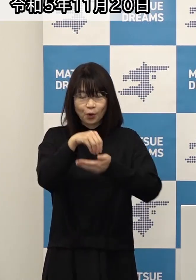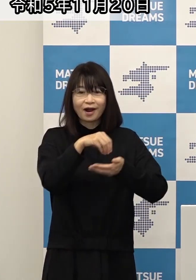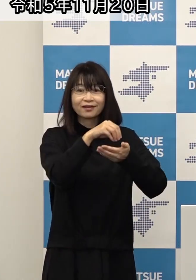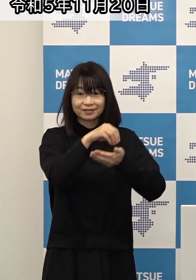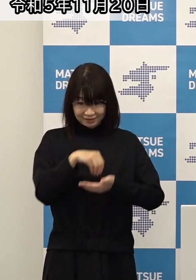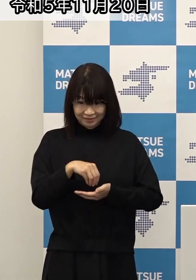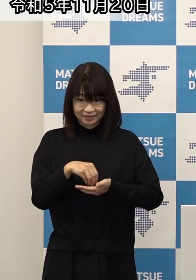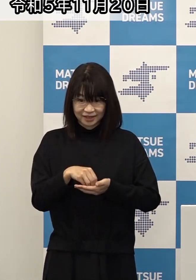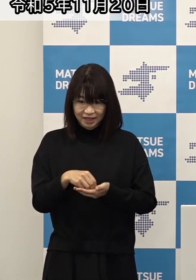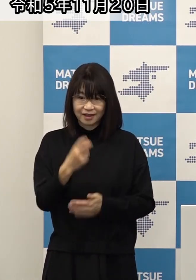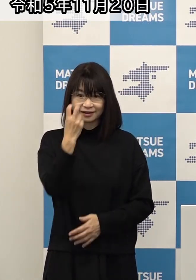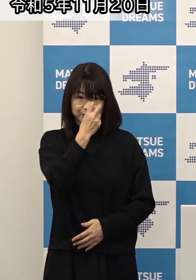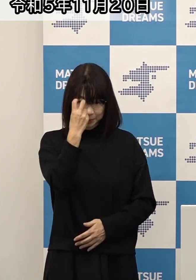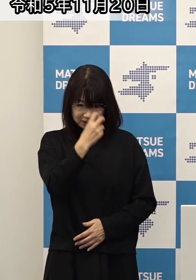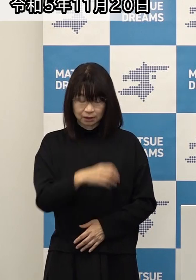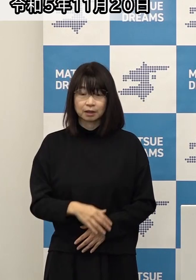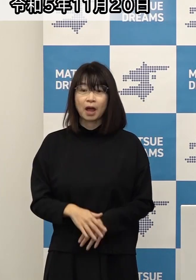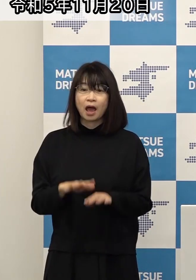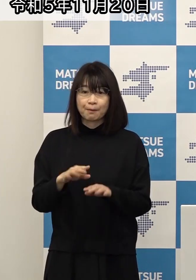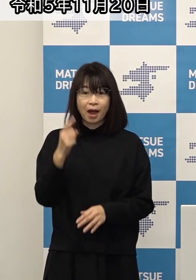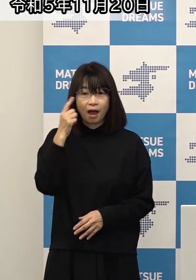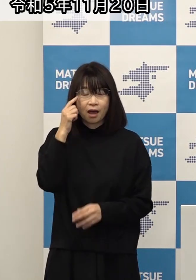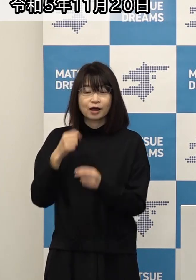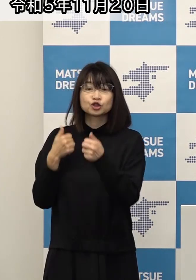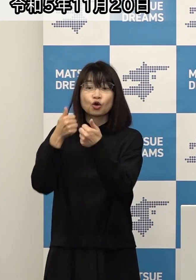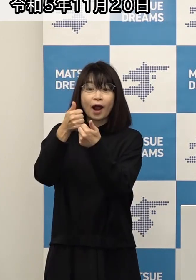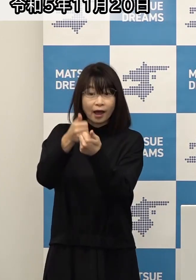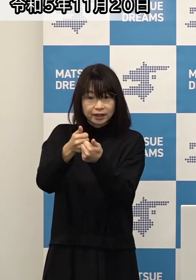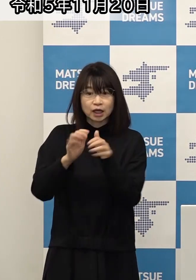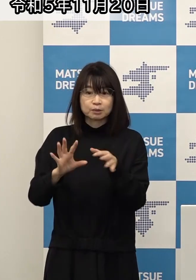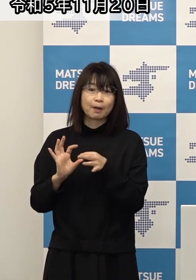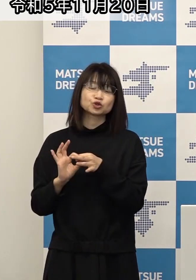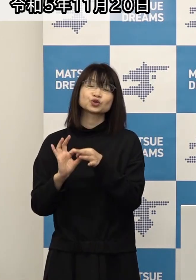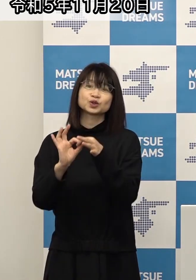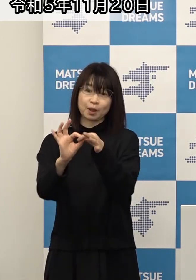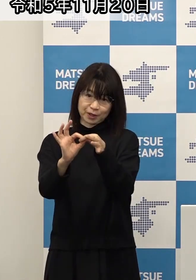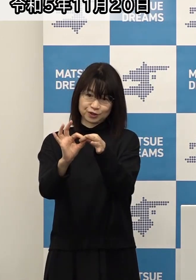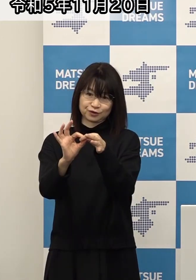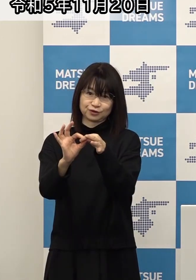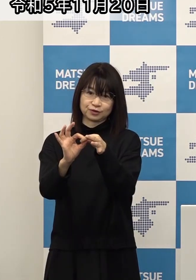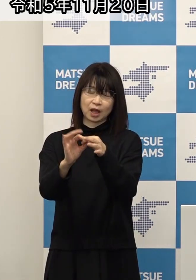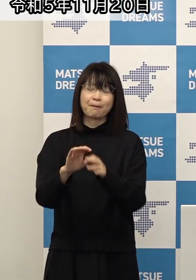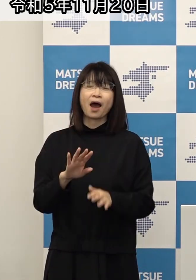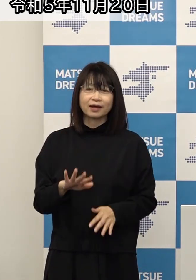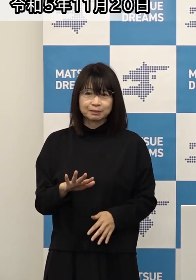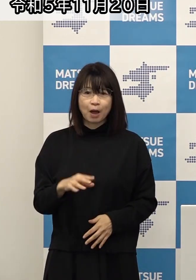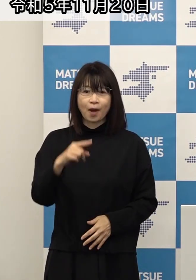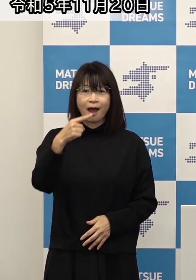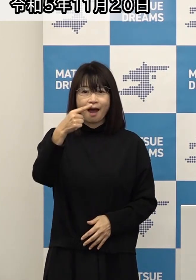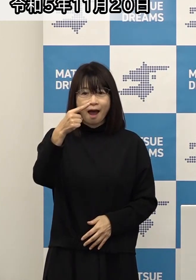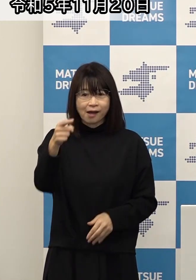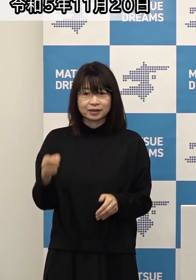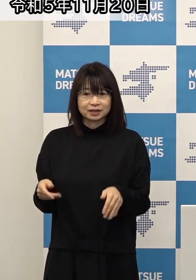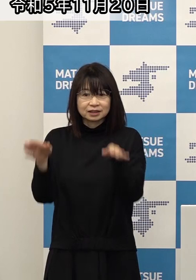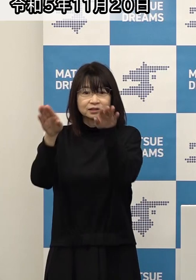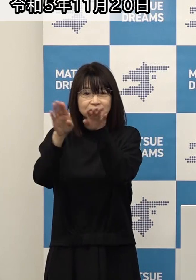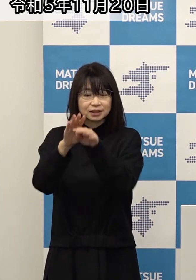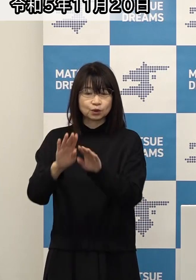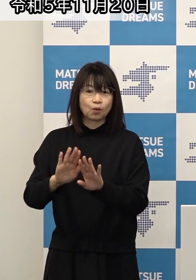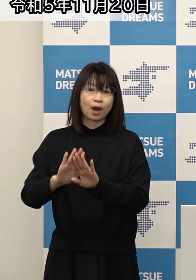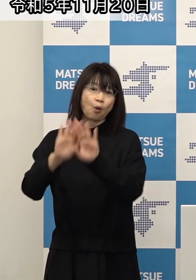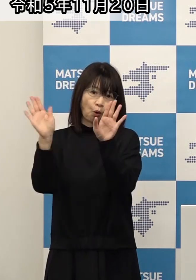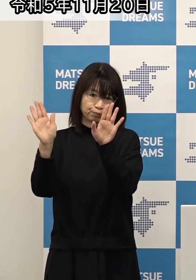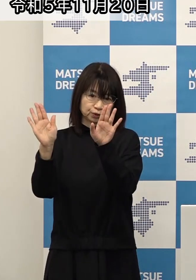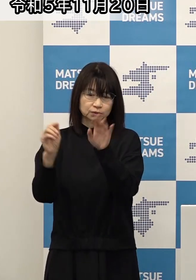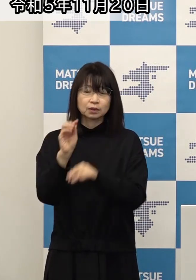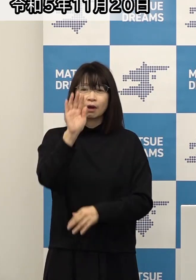ル続けておりますので、利活用のあり方を、まだ一気筒が今オープンしたところなので、今後に一気筒がオープン